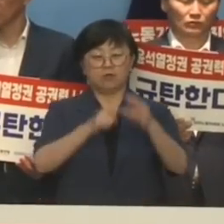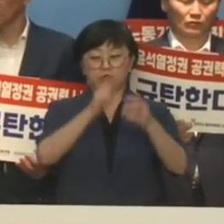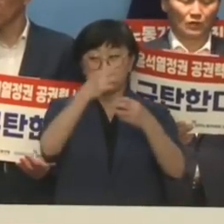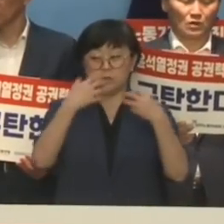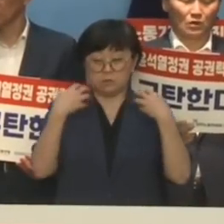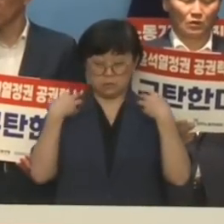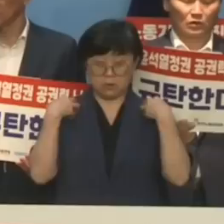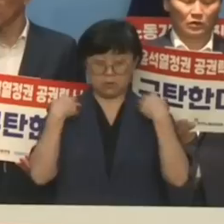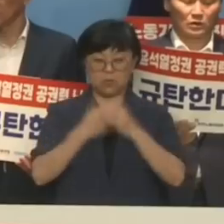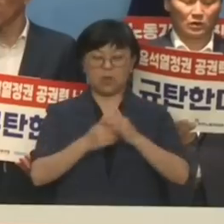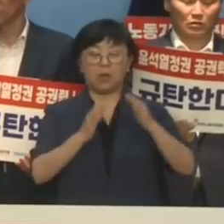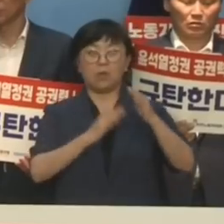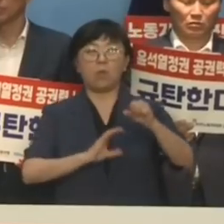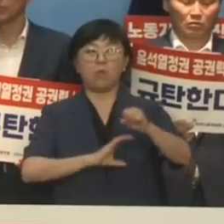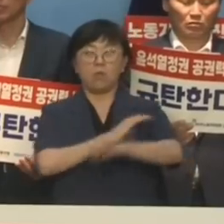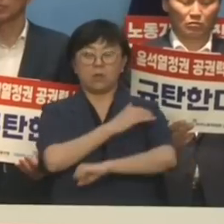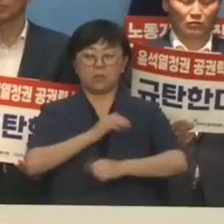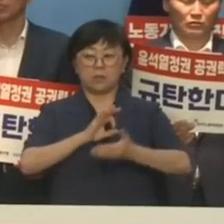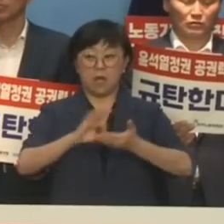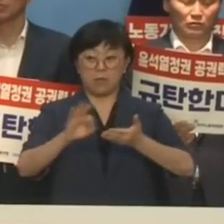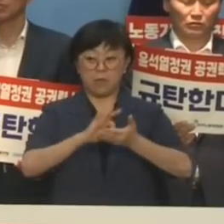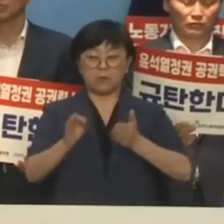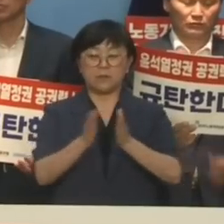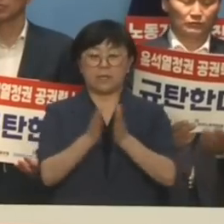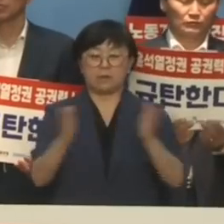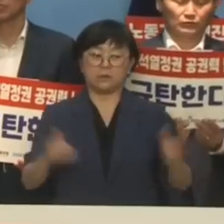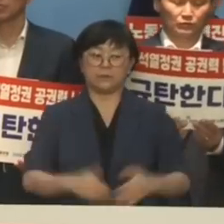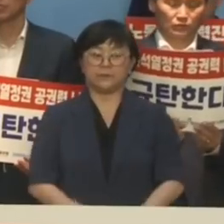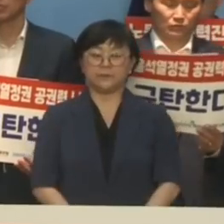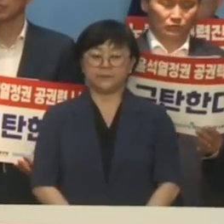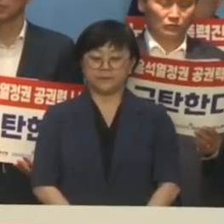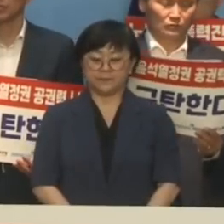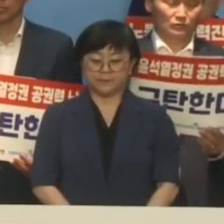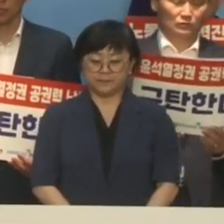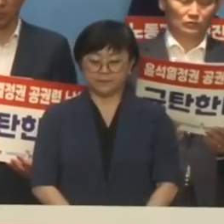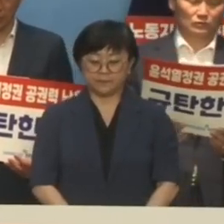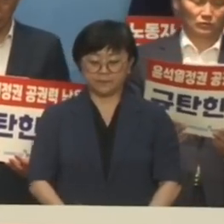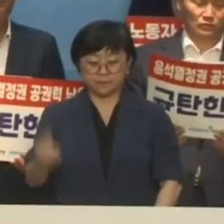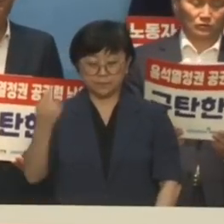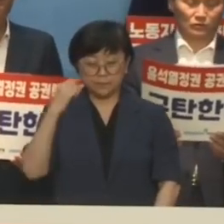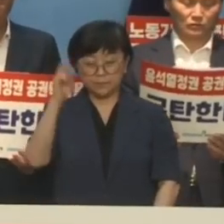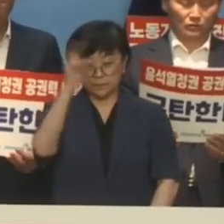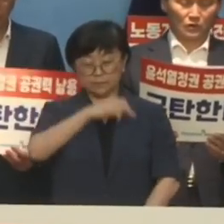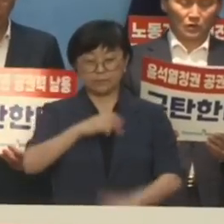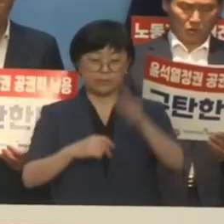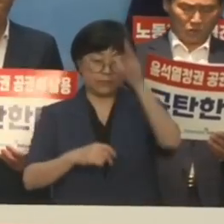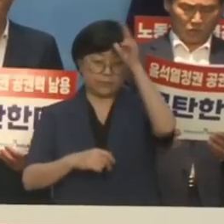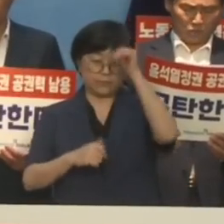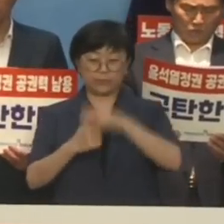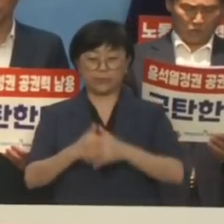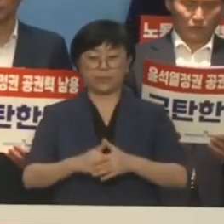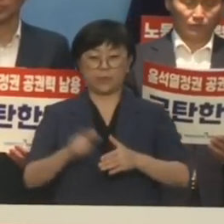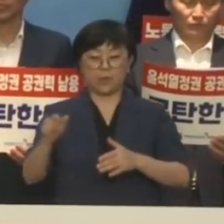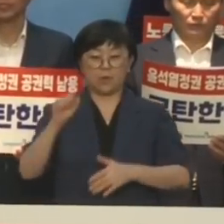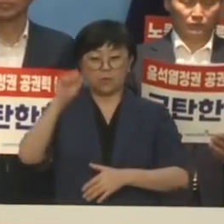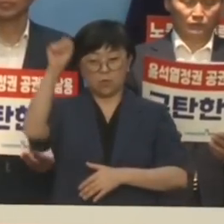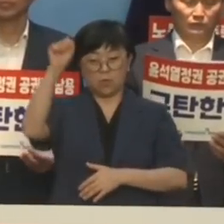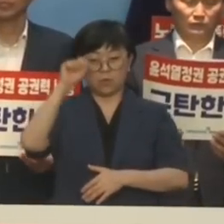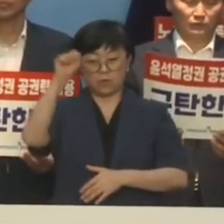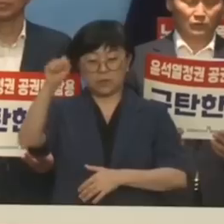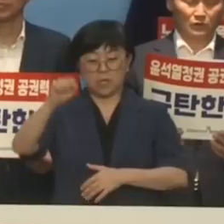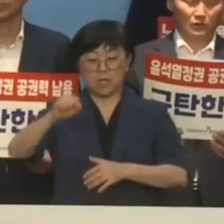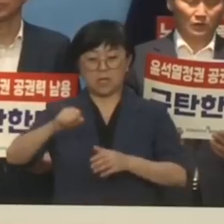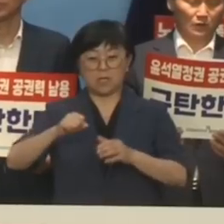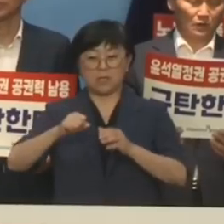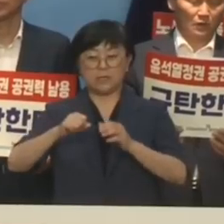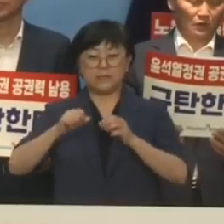윤석열 정부의 공권력 남용 폭주가 시작됐다. 어제 오전 경찰은 고공농성장 강제